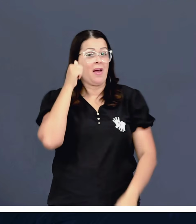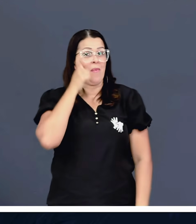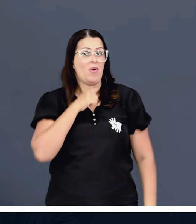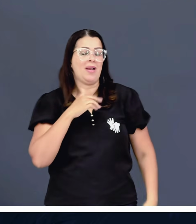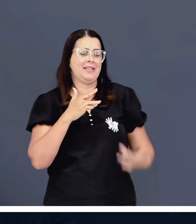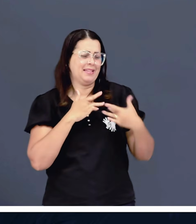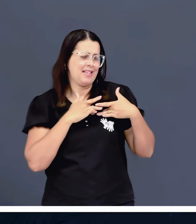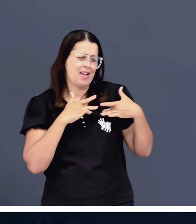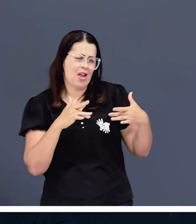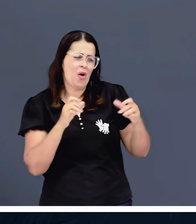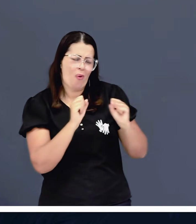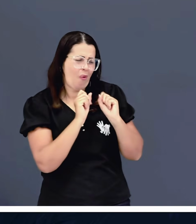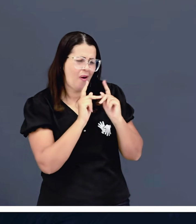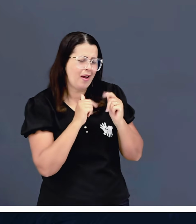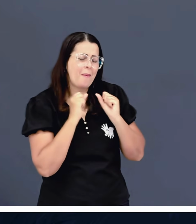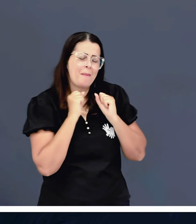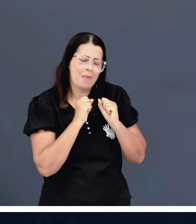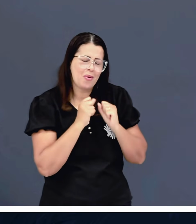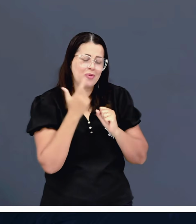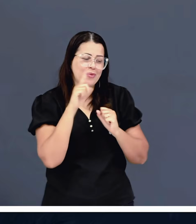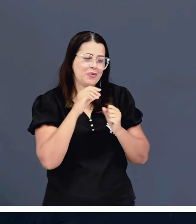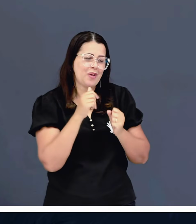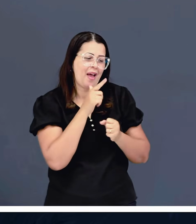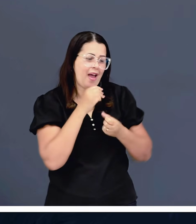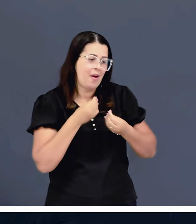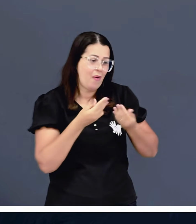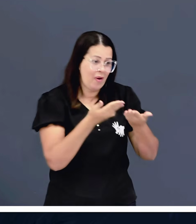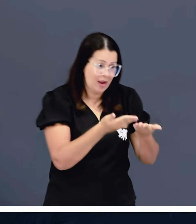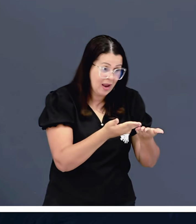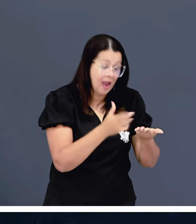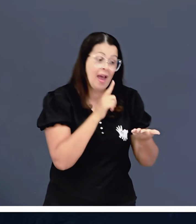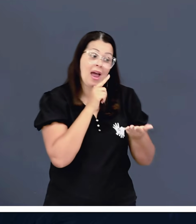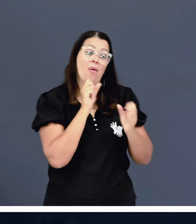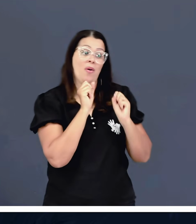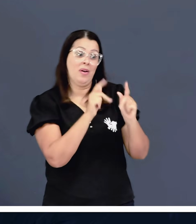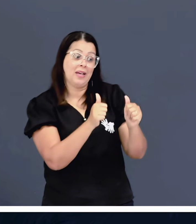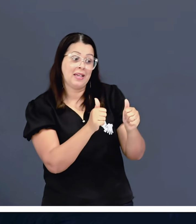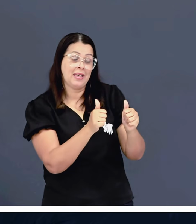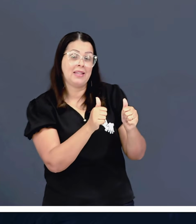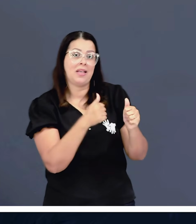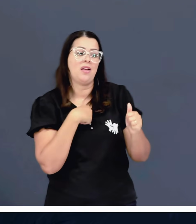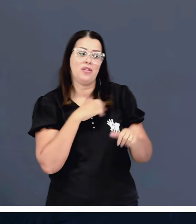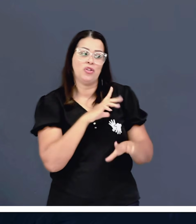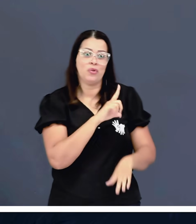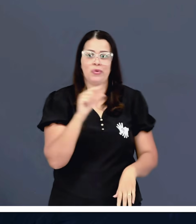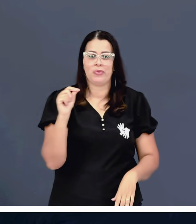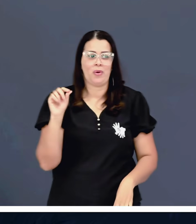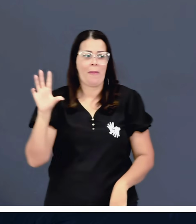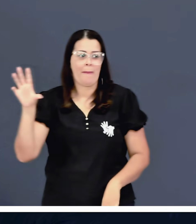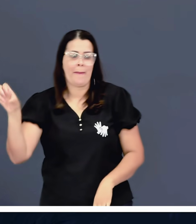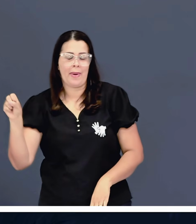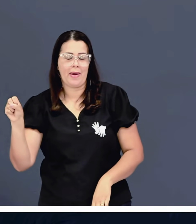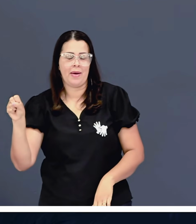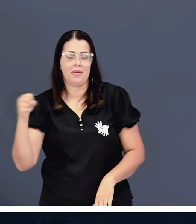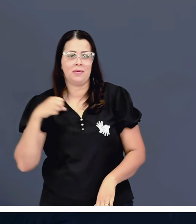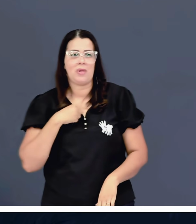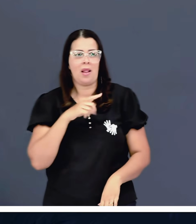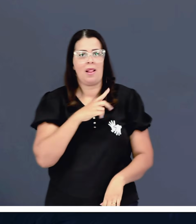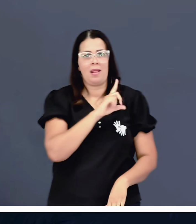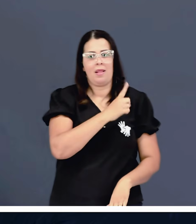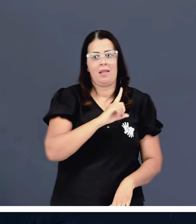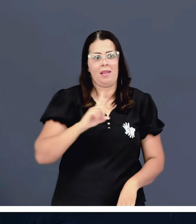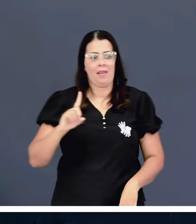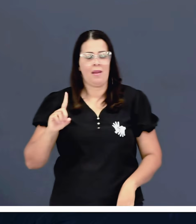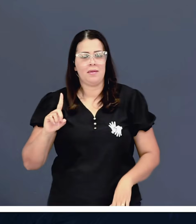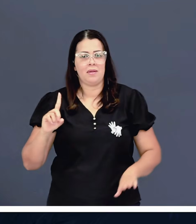generosa, disse, está tudo bem, eu posso conseguir água para o senhor. Água eu consigo, já estou indo pegar água. Quando ela